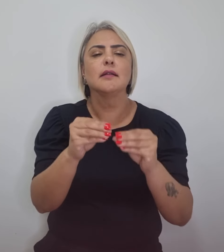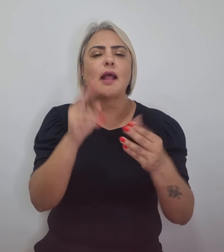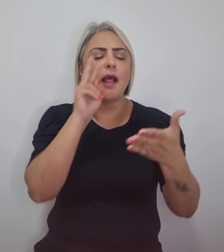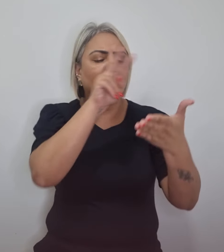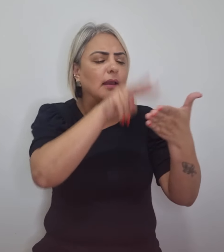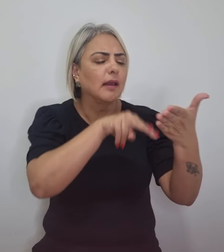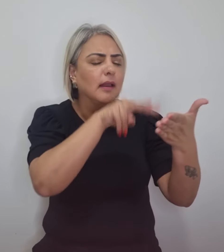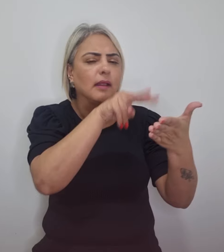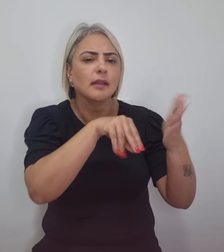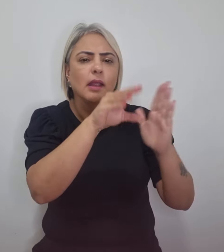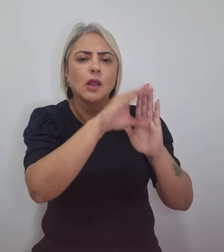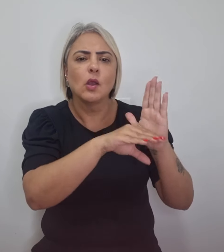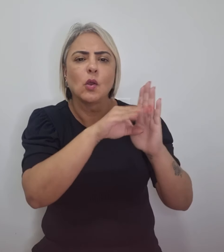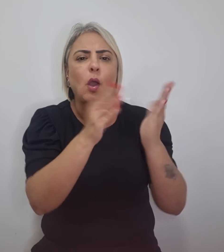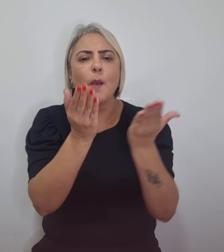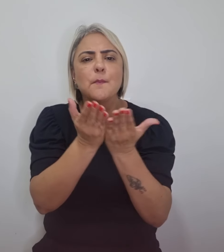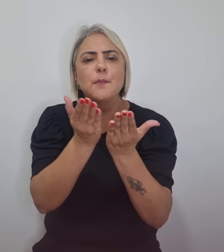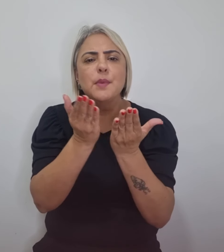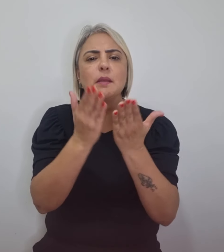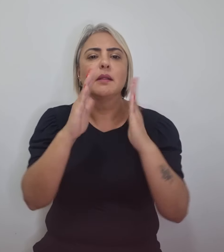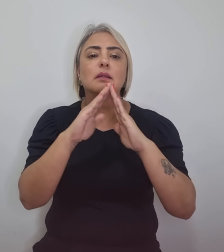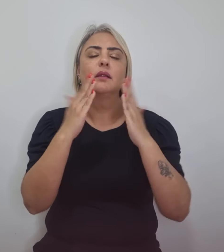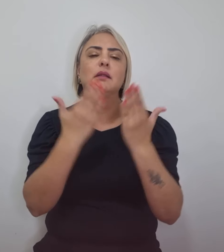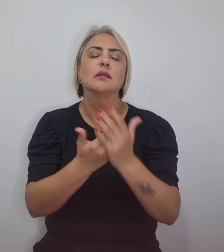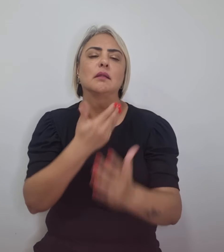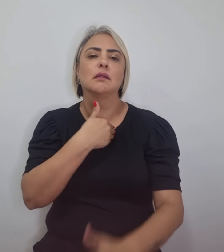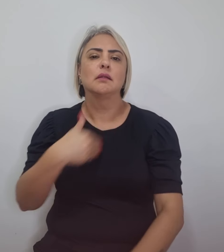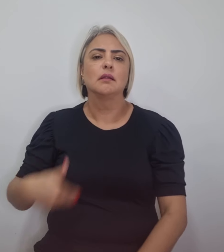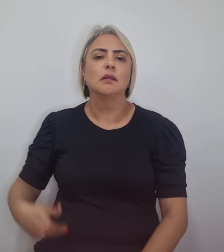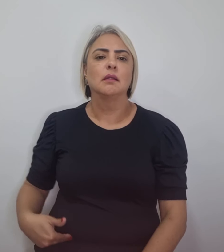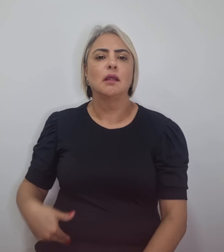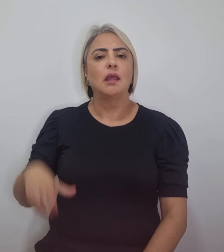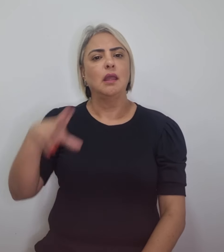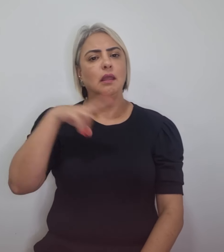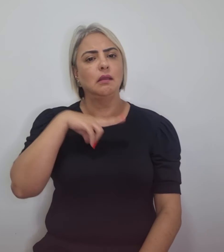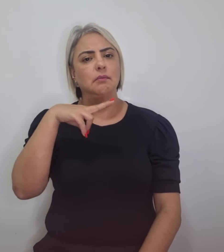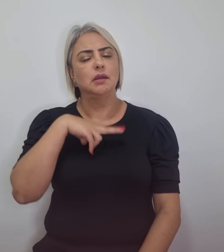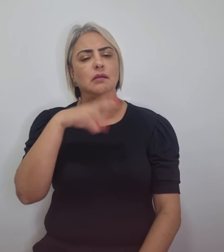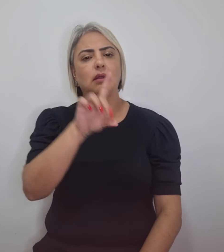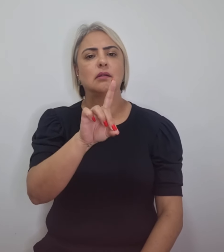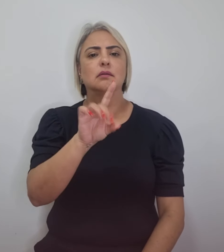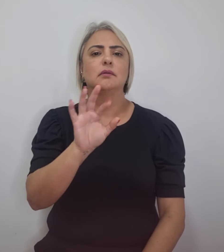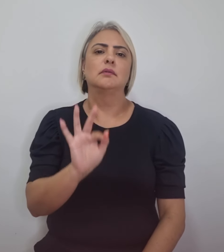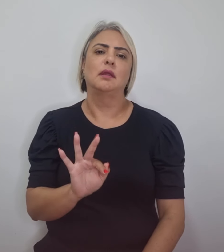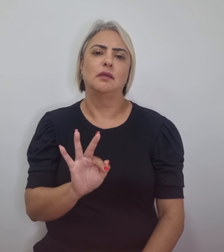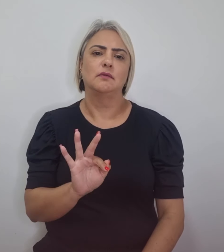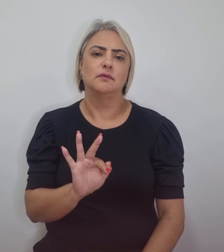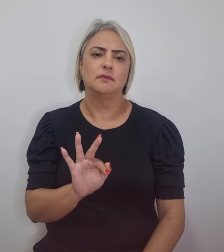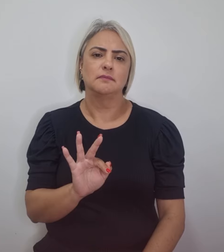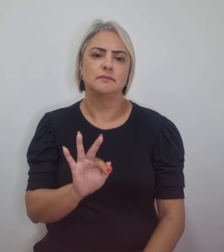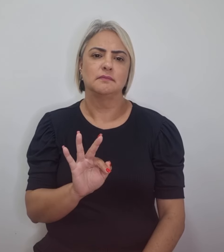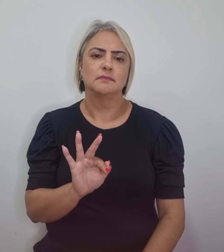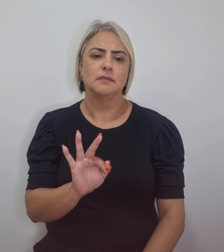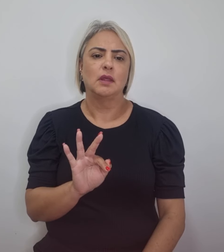do conteúdo bíblico nas escolas públicas e particulares do Distrito Federal, como recurso